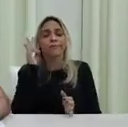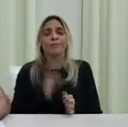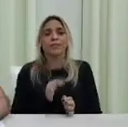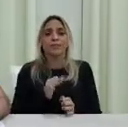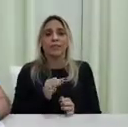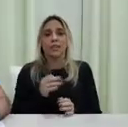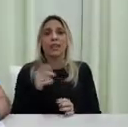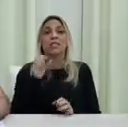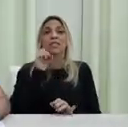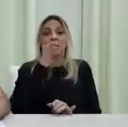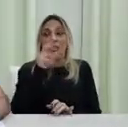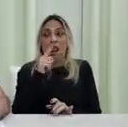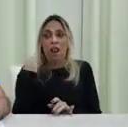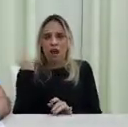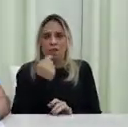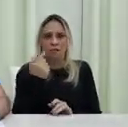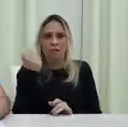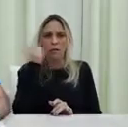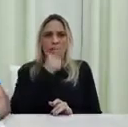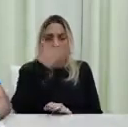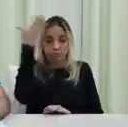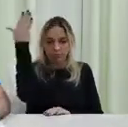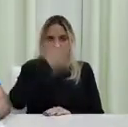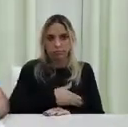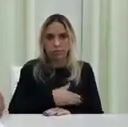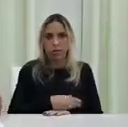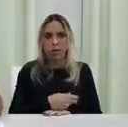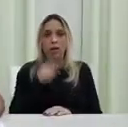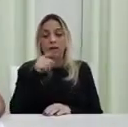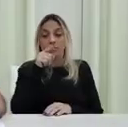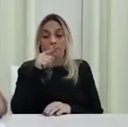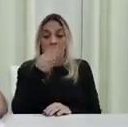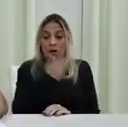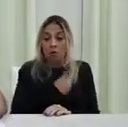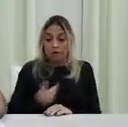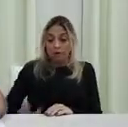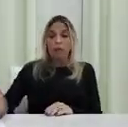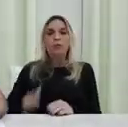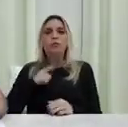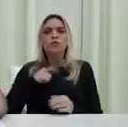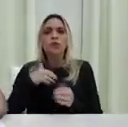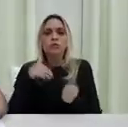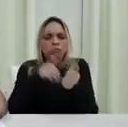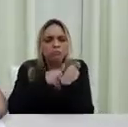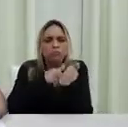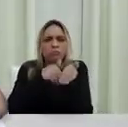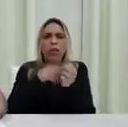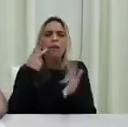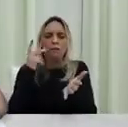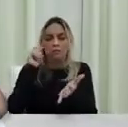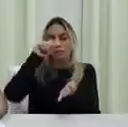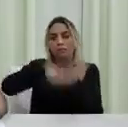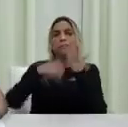certeza, se a gente conseguir a prova, onde o governador daquele estado tinha a senha. Então eu fazia o cadastramento, sabe como?